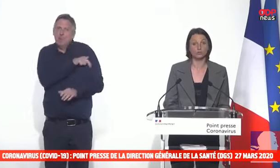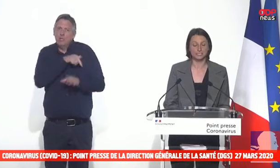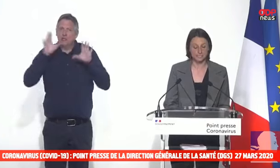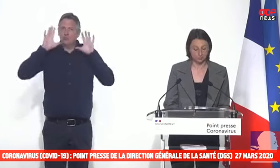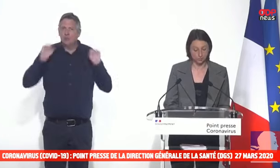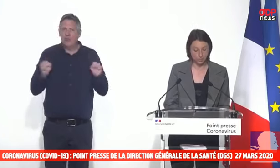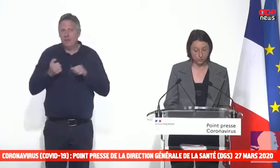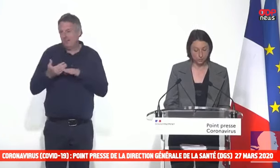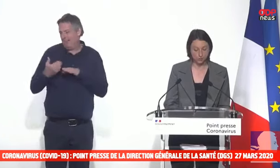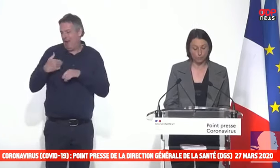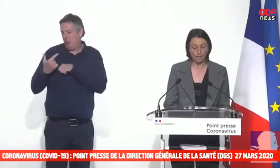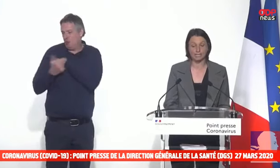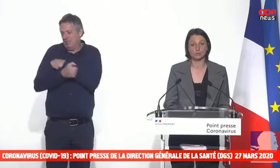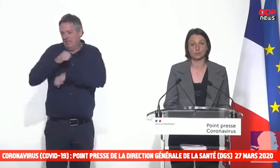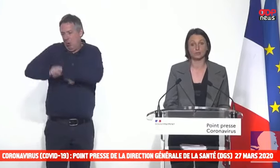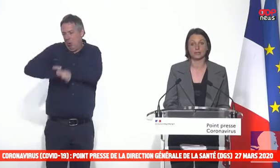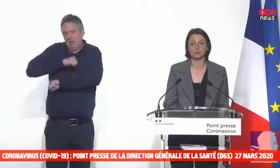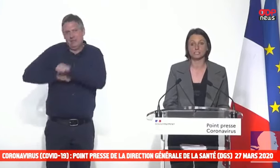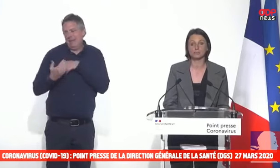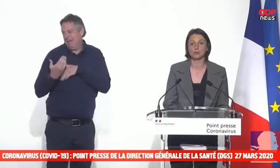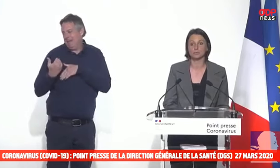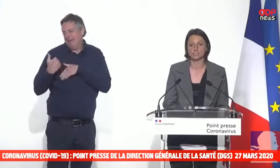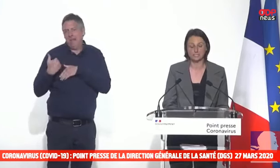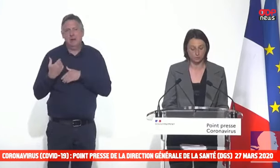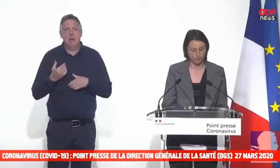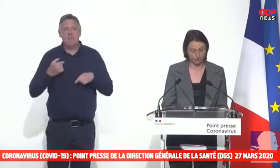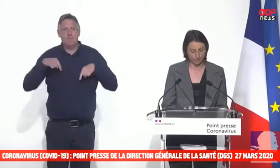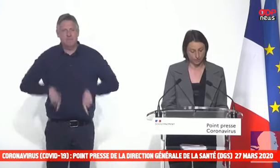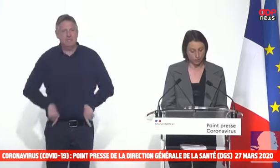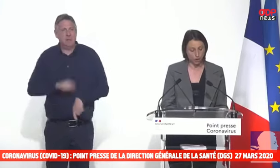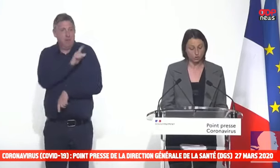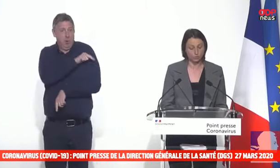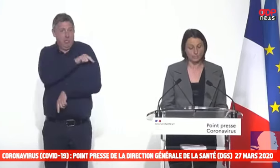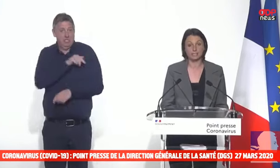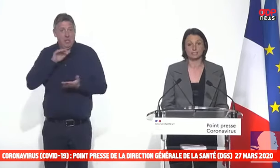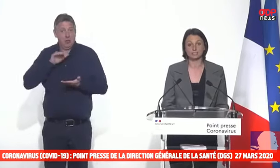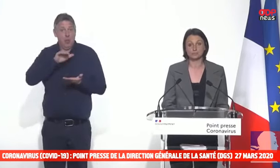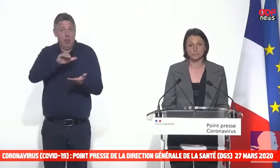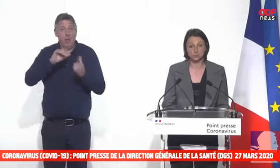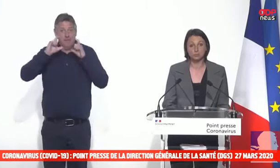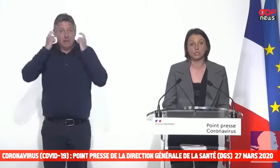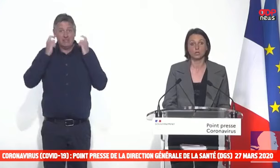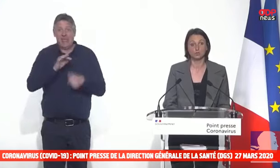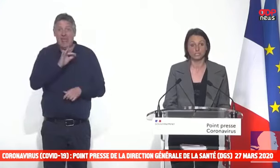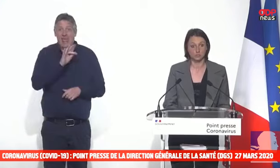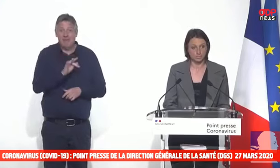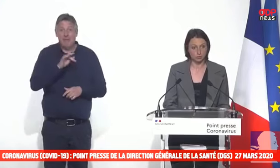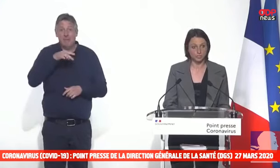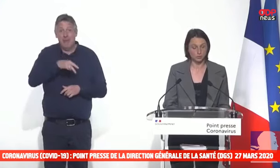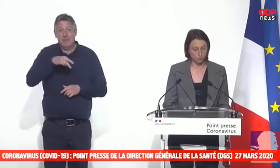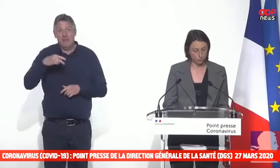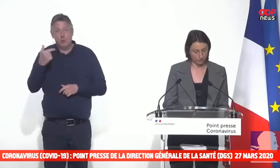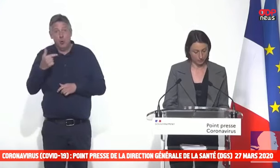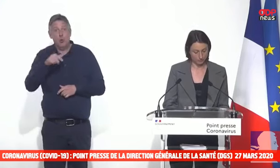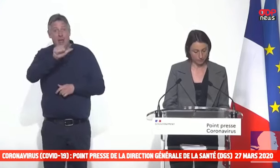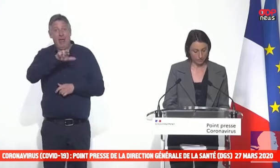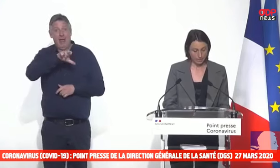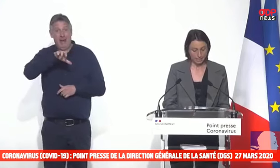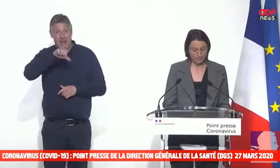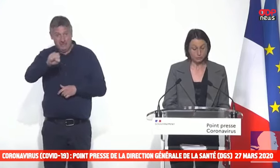avoir lieu ces derniers jours, comme par exemple la remise par le ministère de l'Intérieur de masques FFP2 aux agences régionales de